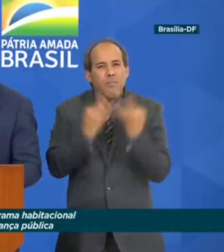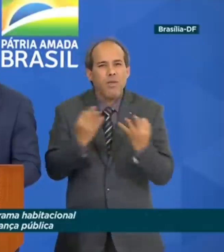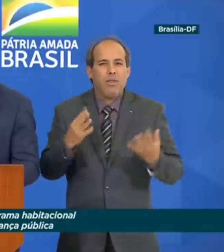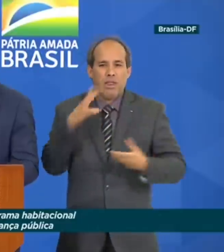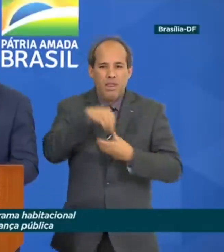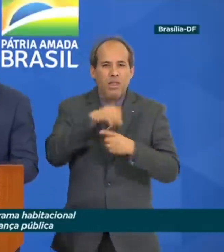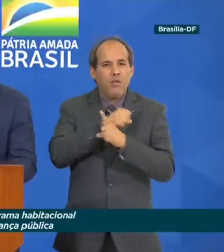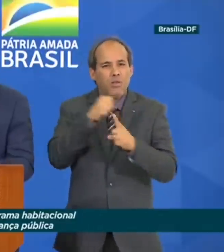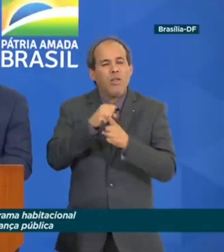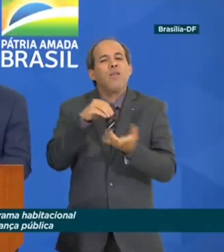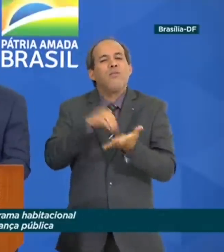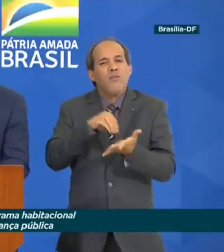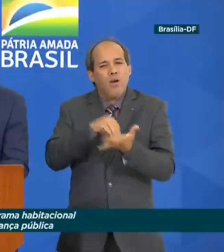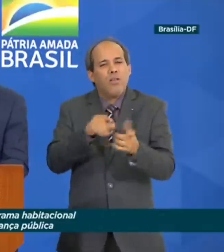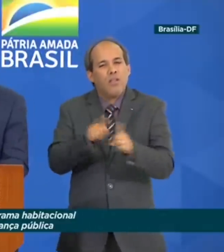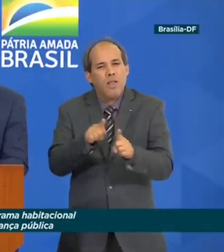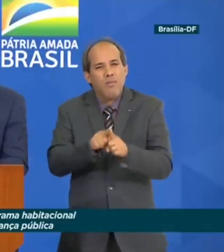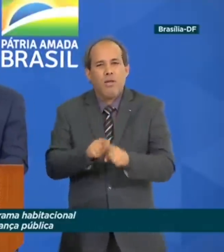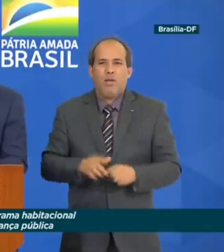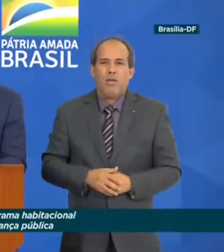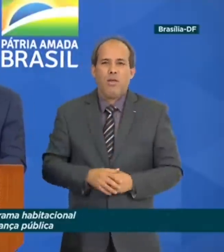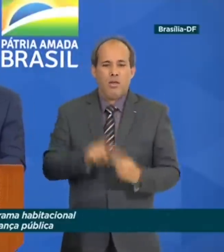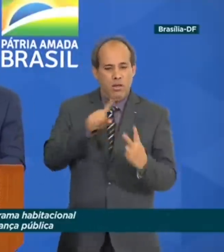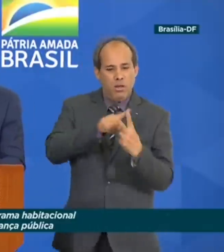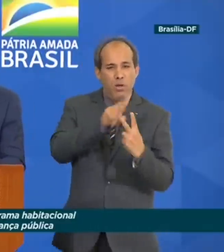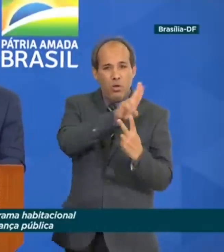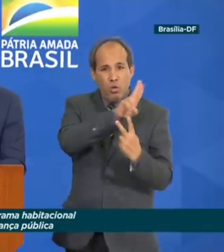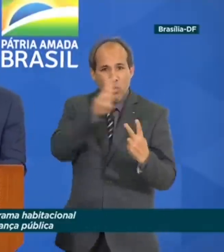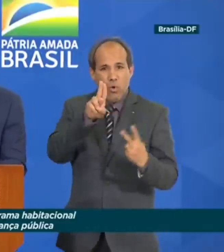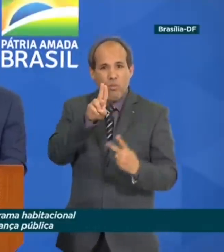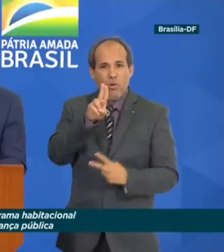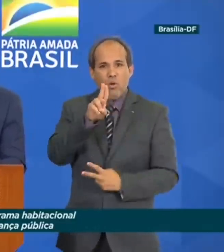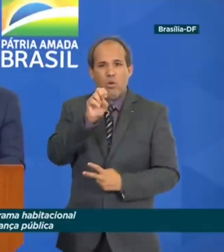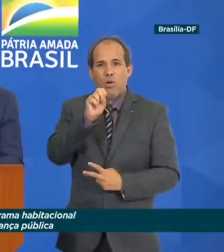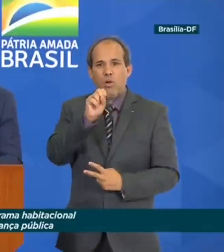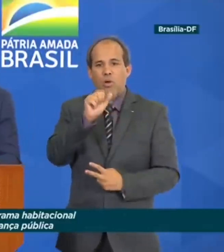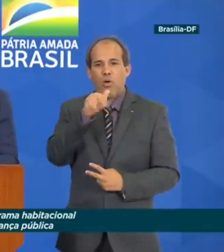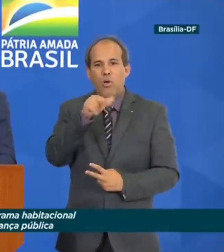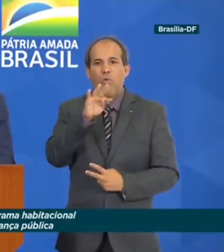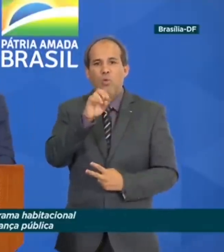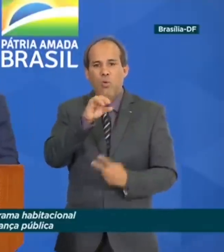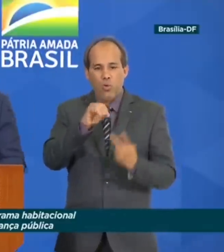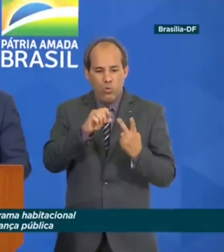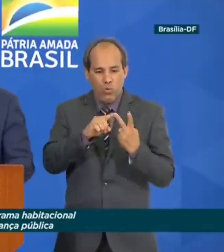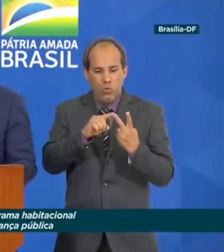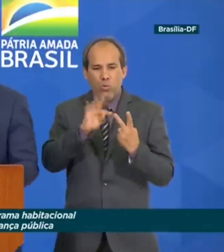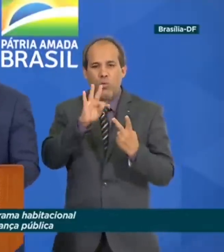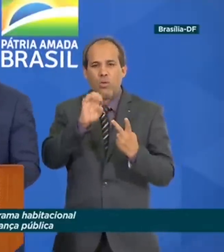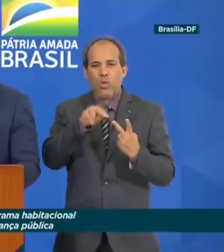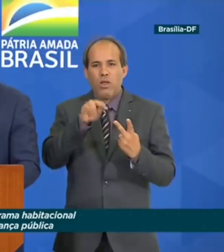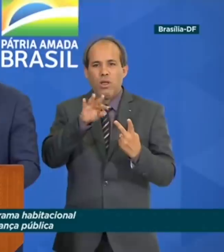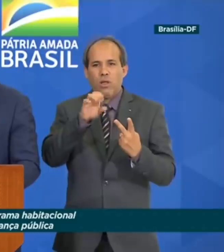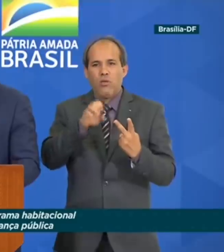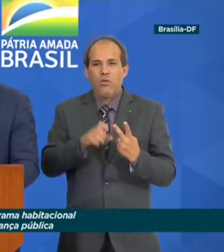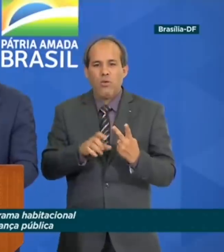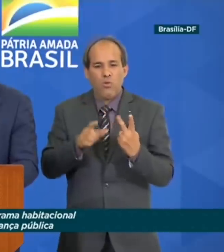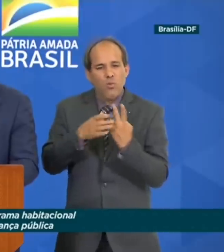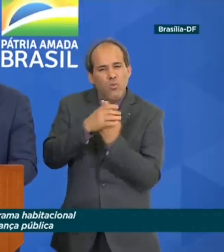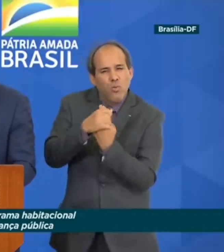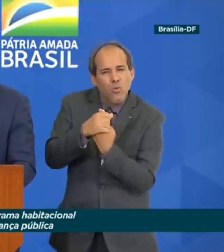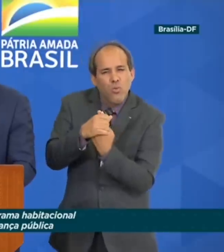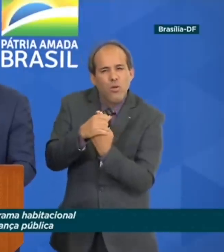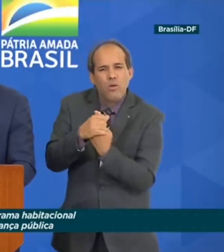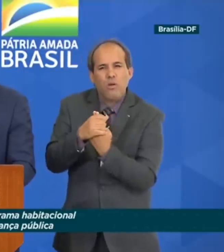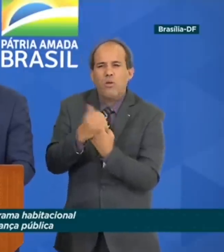nada irá suprir. Eles têm nome, soldado Antônio Elias e tenente Greck. Meus